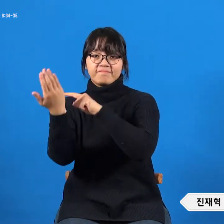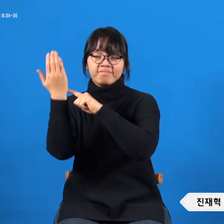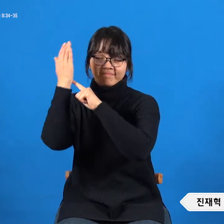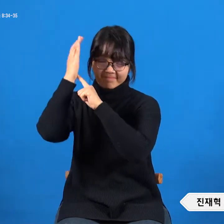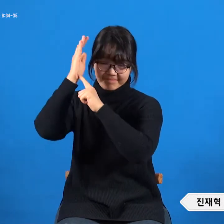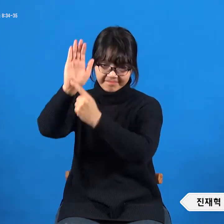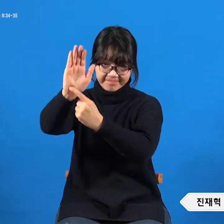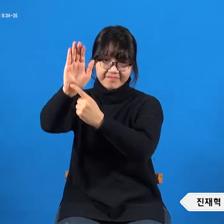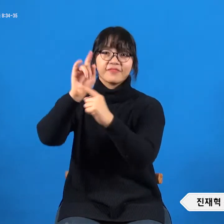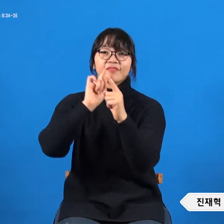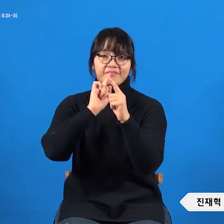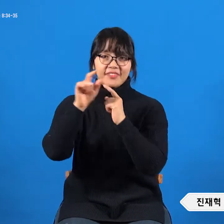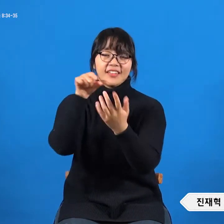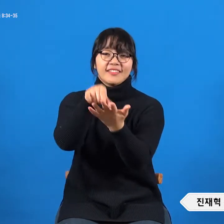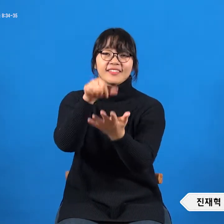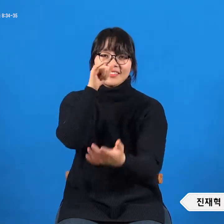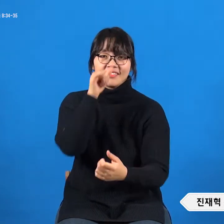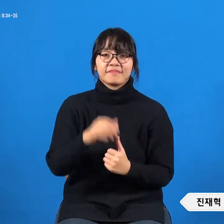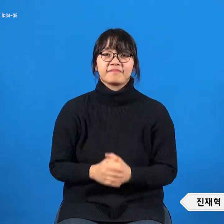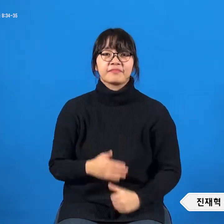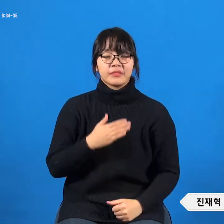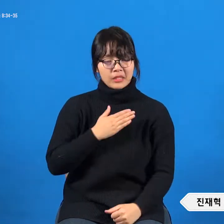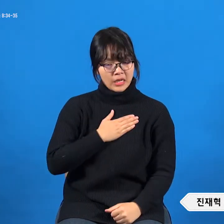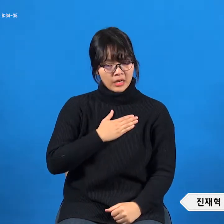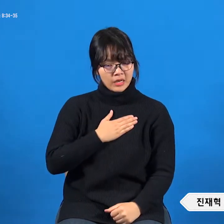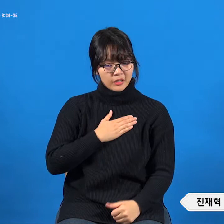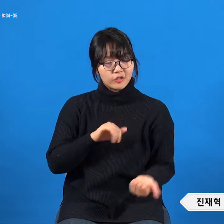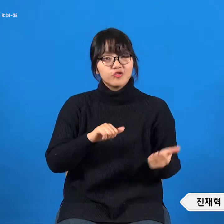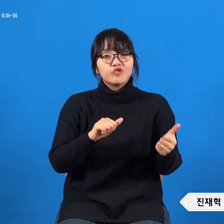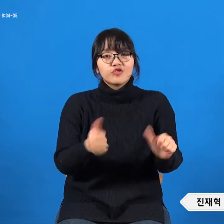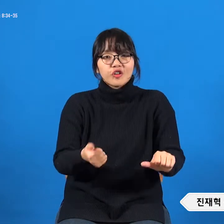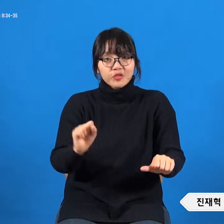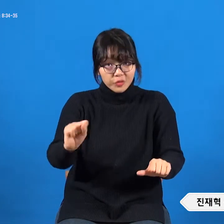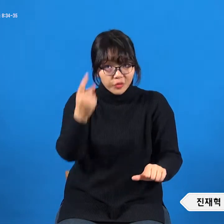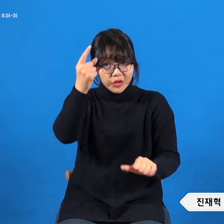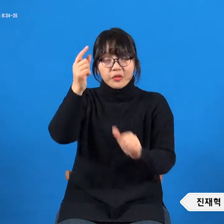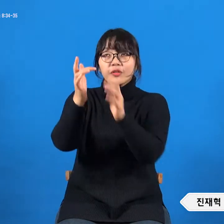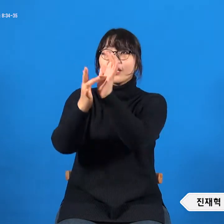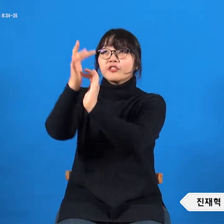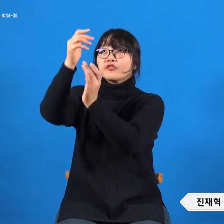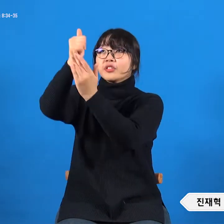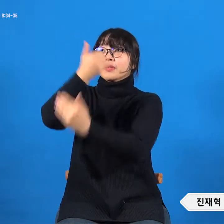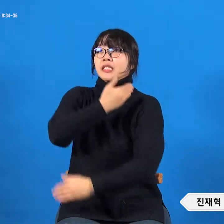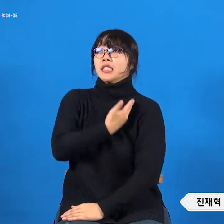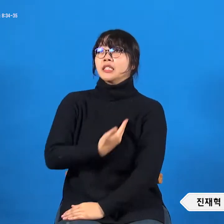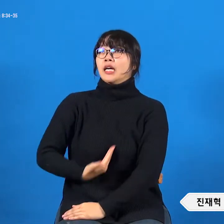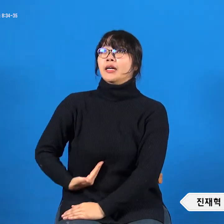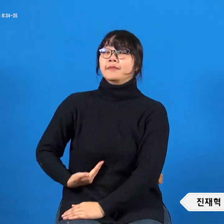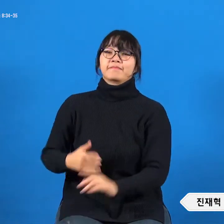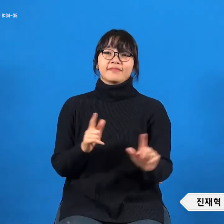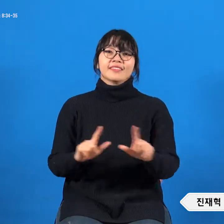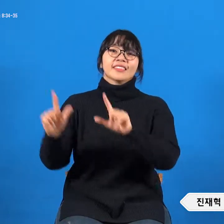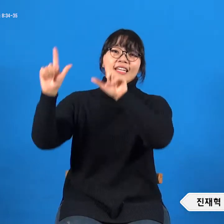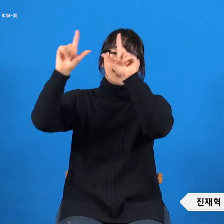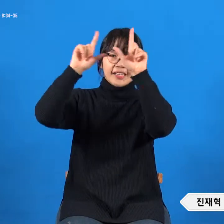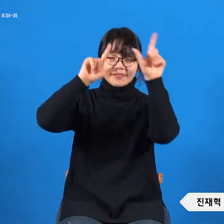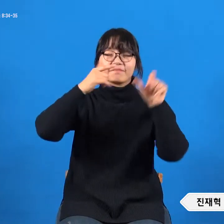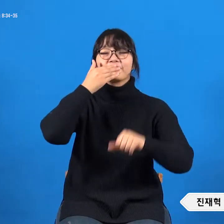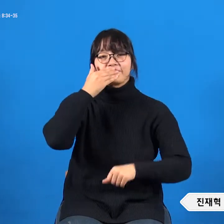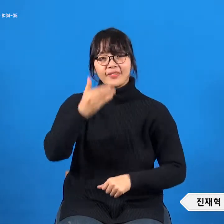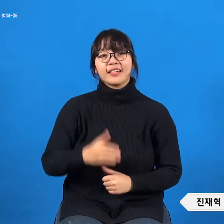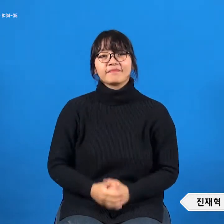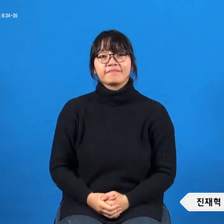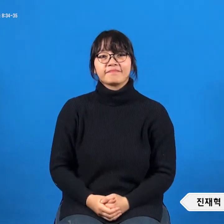성경은 말씀하고 있습니다. 내가 죽음으로 제자의 삶을 살아갑니다.